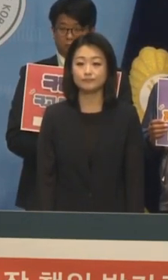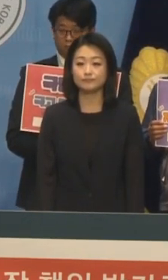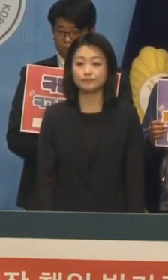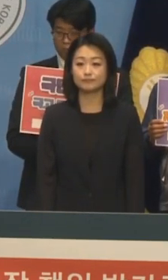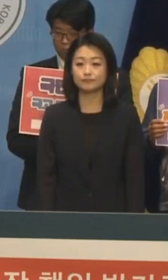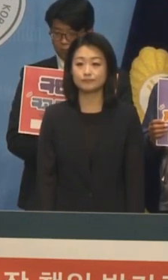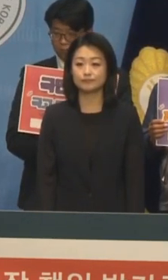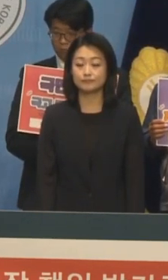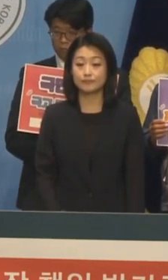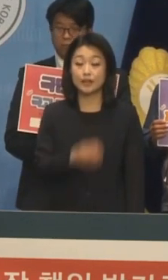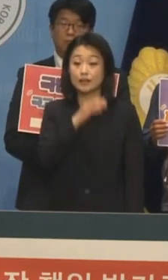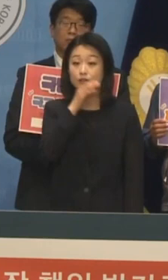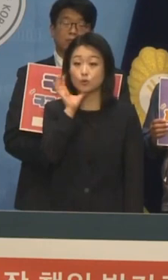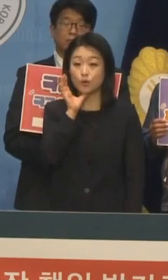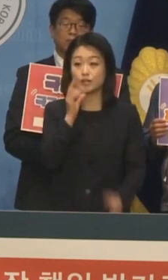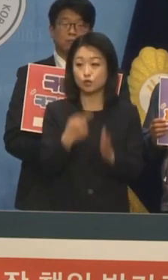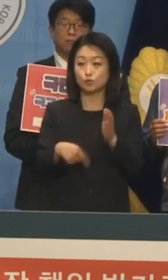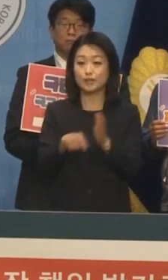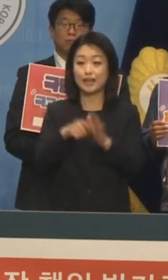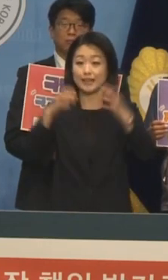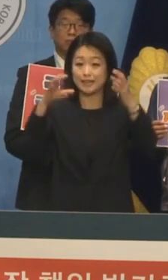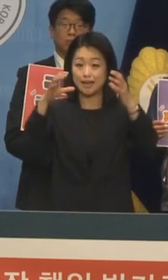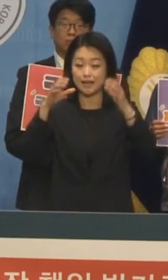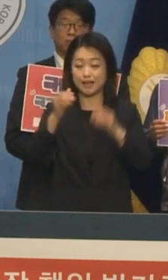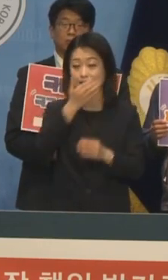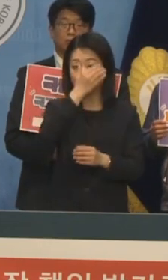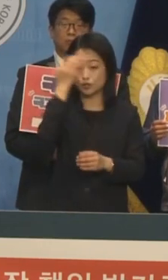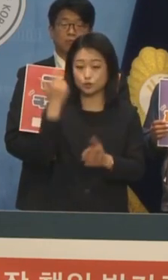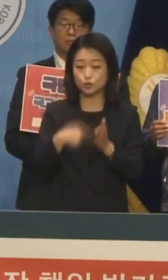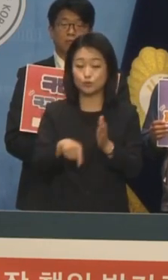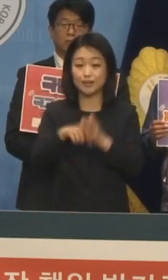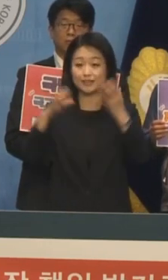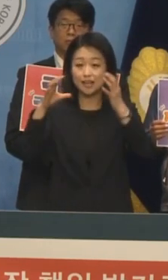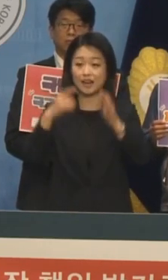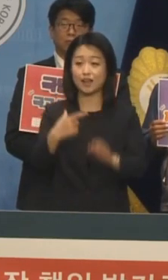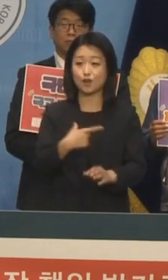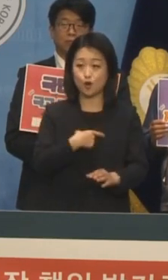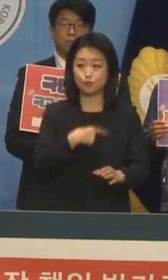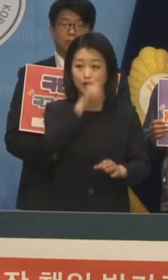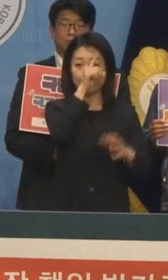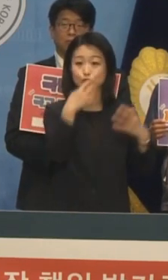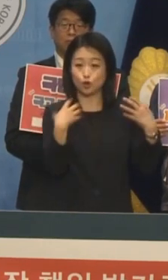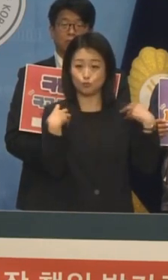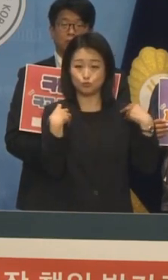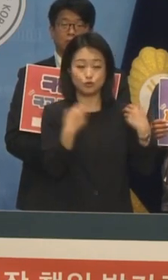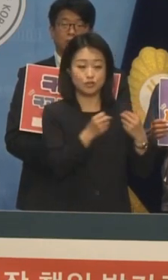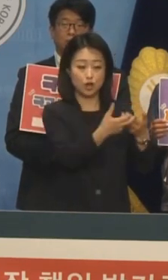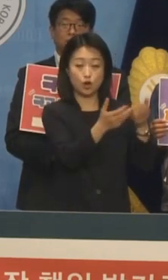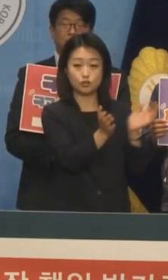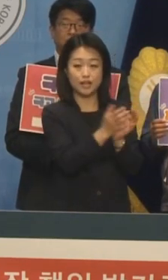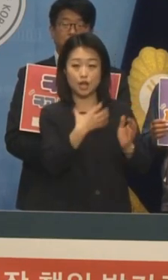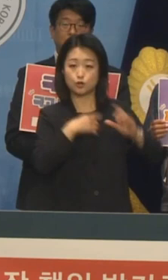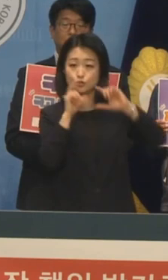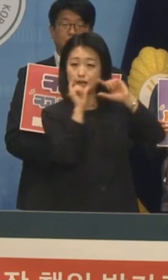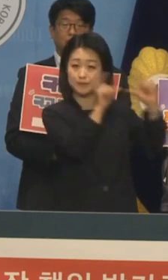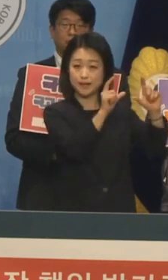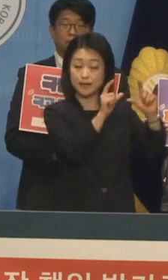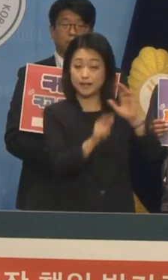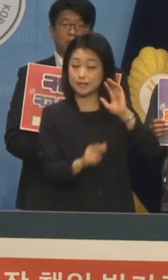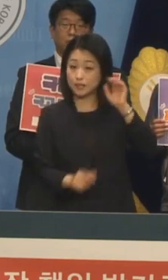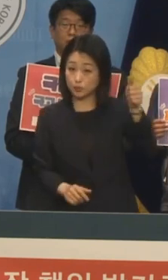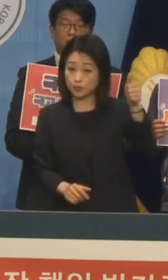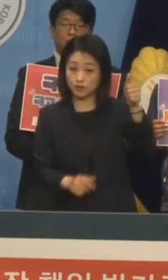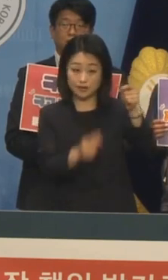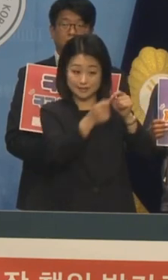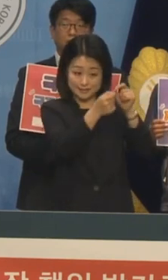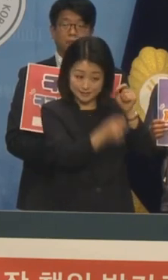네, 노인을 위한 나라도 청년을 위한 나라도 거부한 정부, 여당을 규탄합니다. 대통령 직접